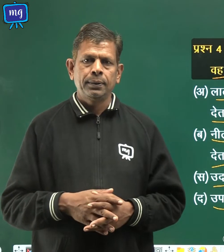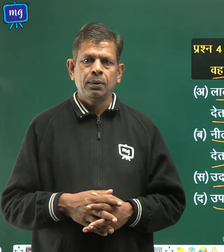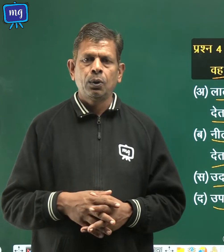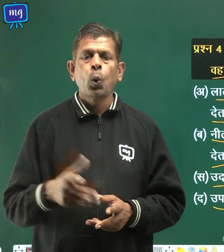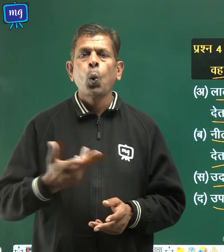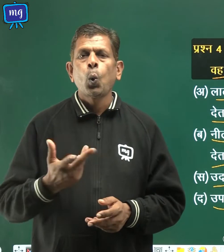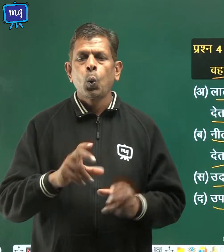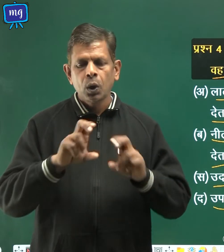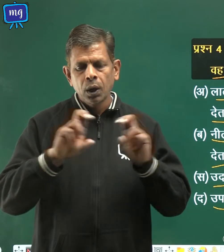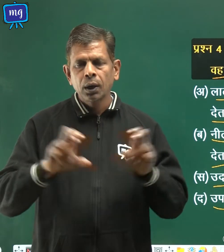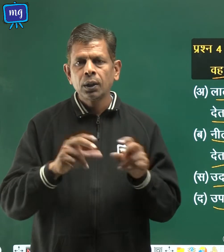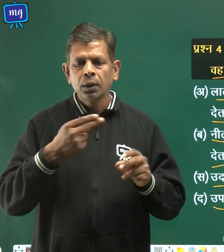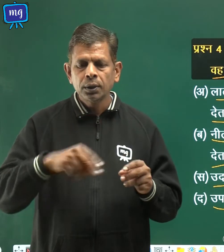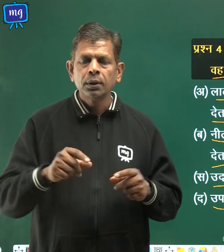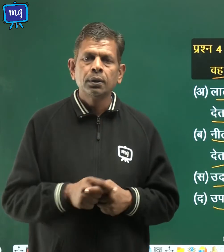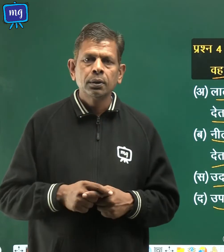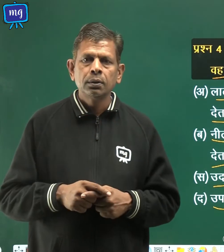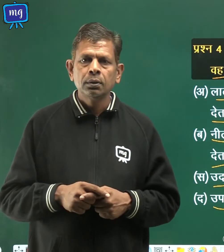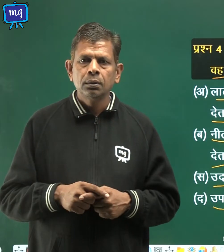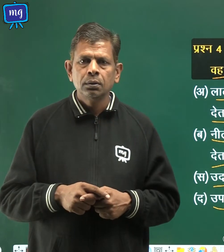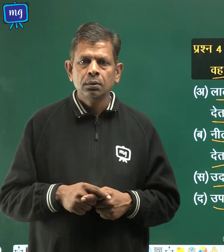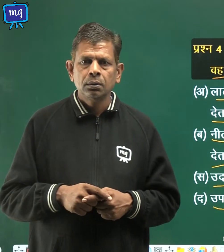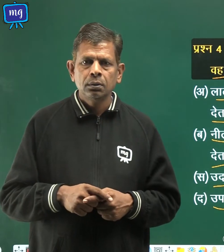कौन सा कथन सही है बच्चों?